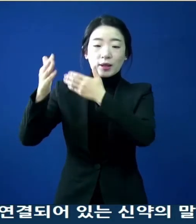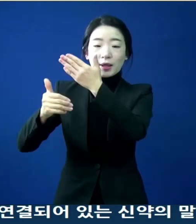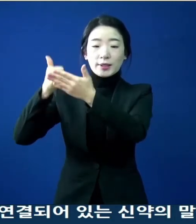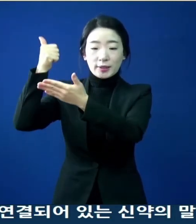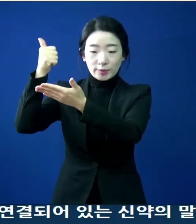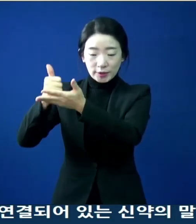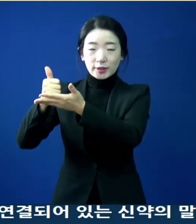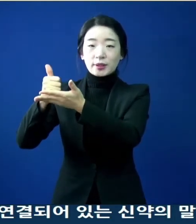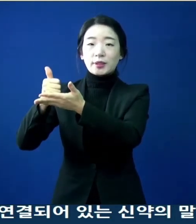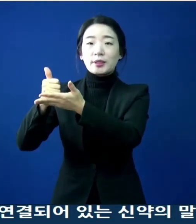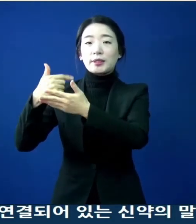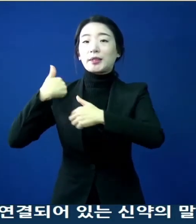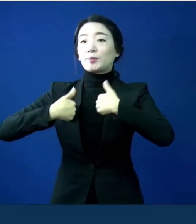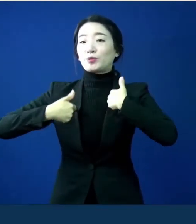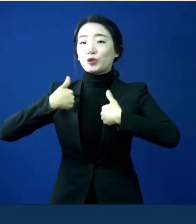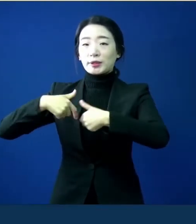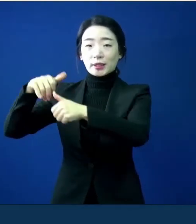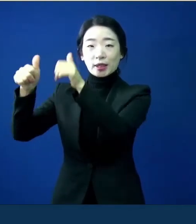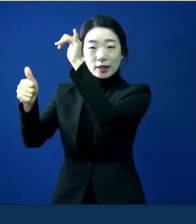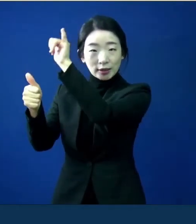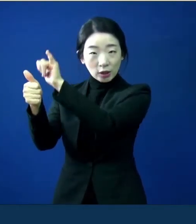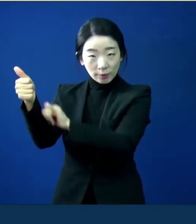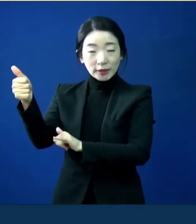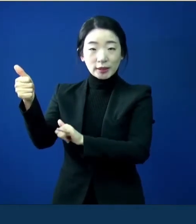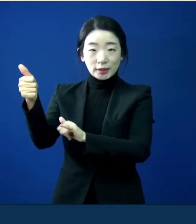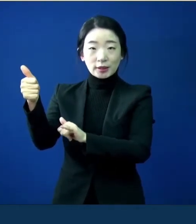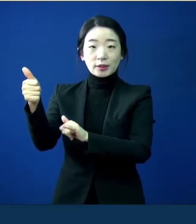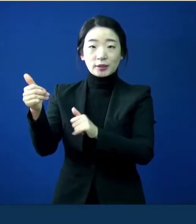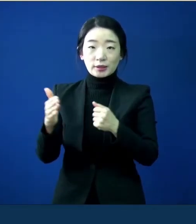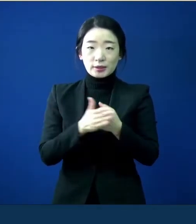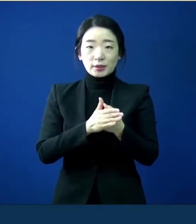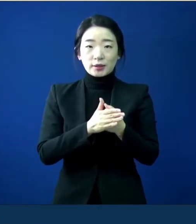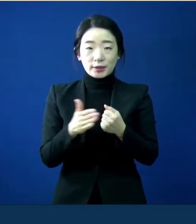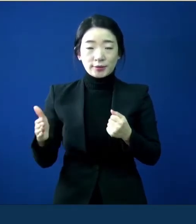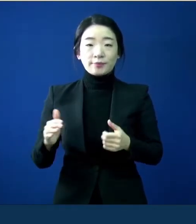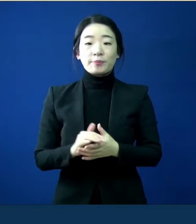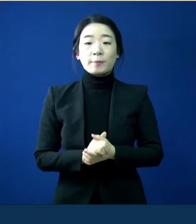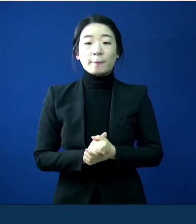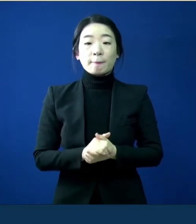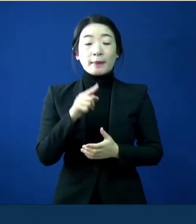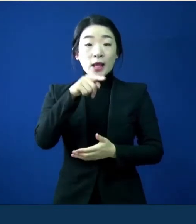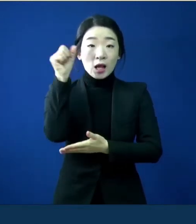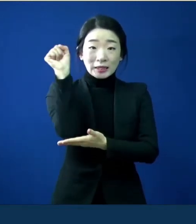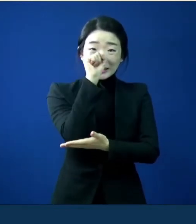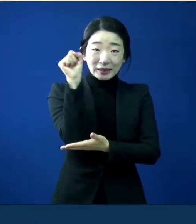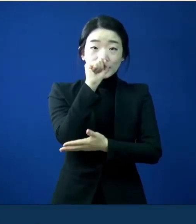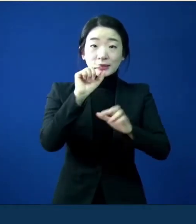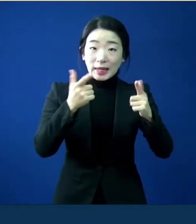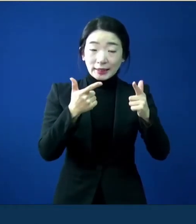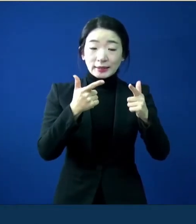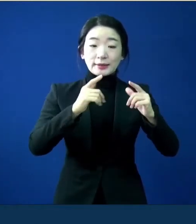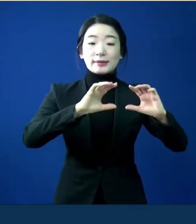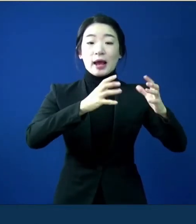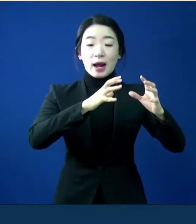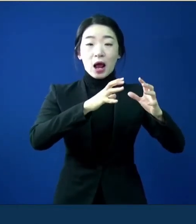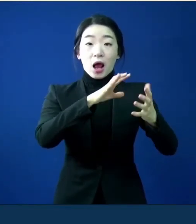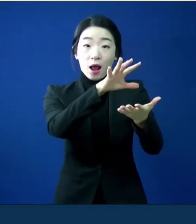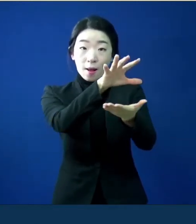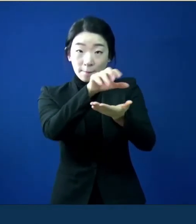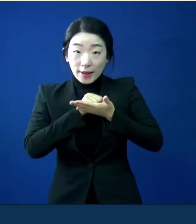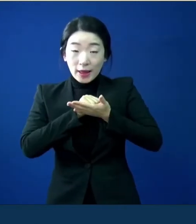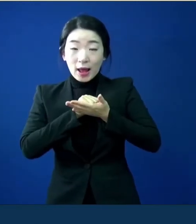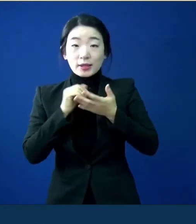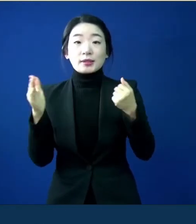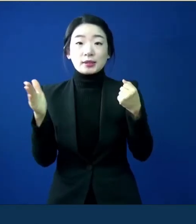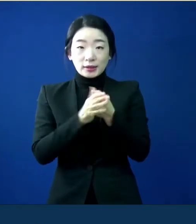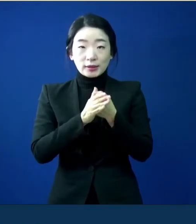기쁘시게 섬길지니. 계속 이 말씀을 봐주시기 바랍니다. 흔들리지 않은 나라를 받았으니 영접했으니,